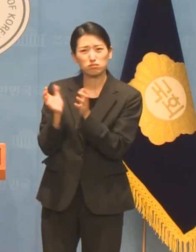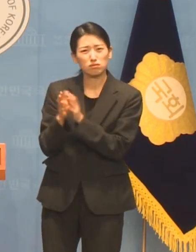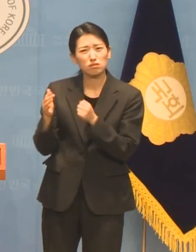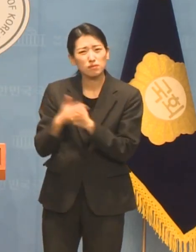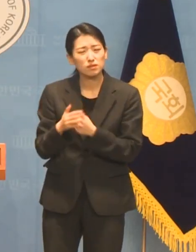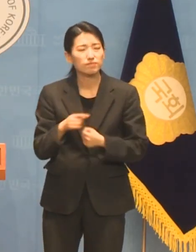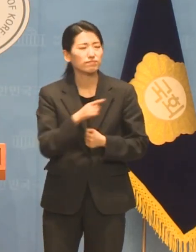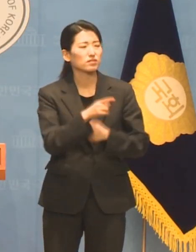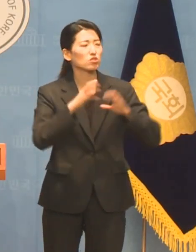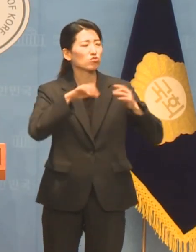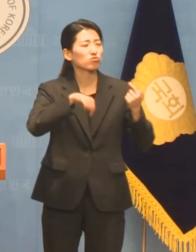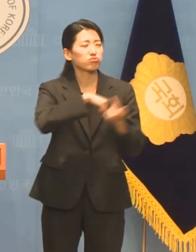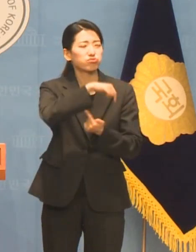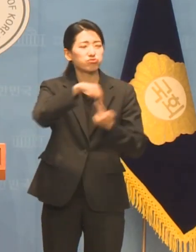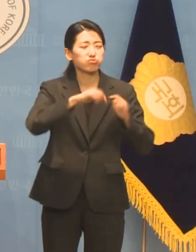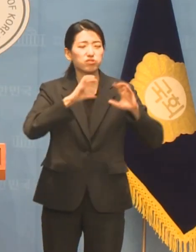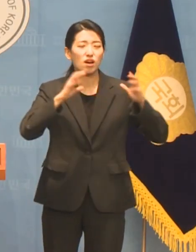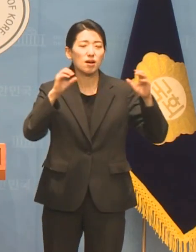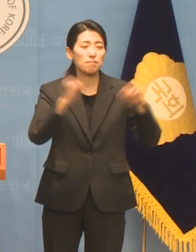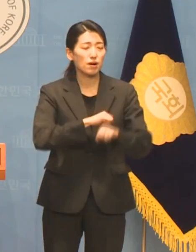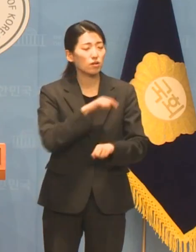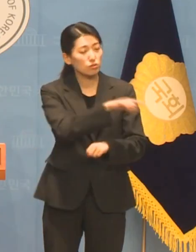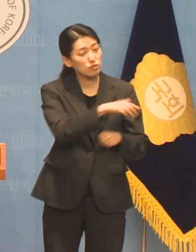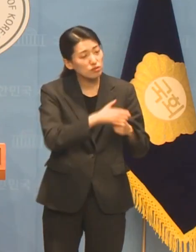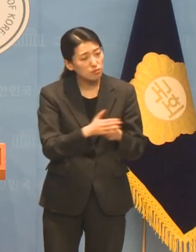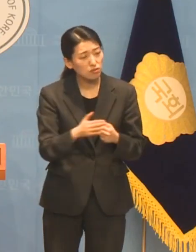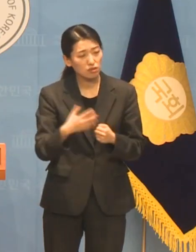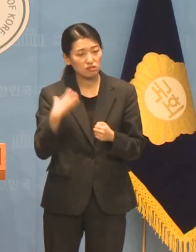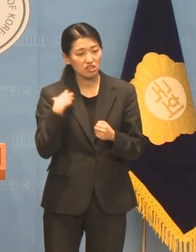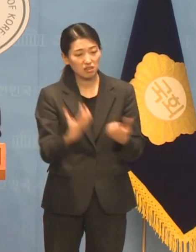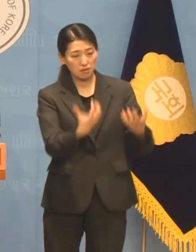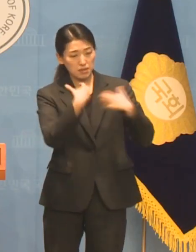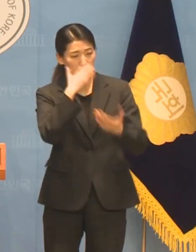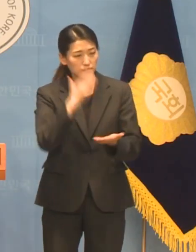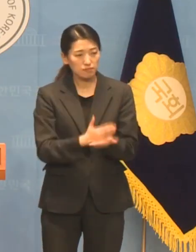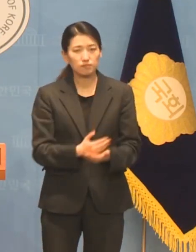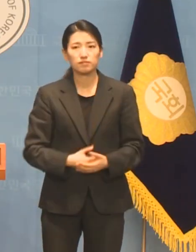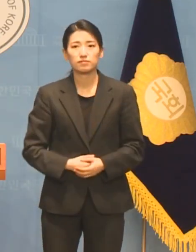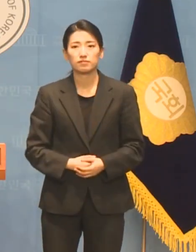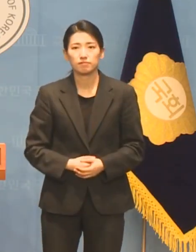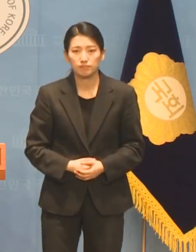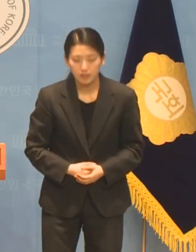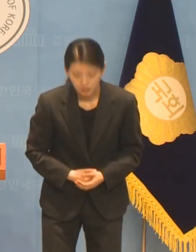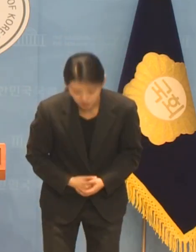엉망으로 만들어 놓고 야당의 책임을 전가하려는 무책임한 태도입니다. 이상입니다.